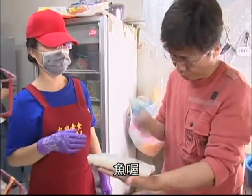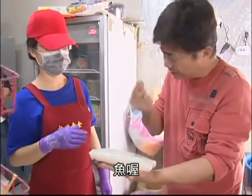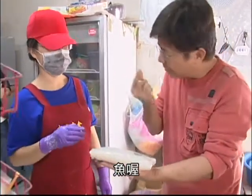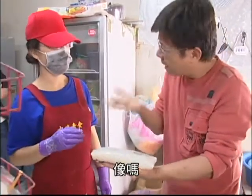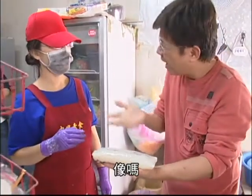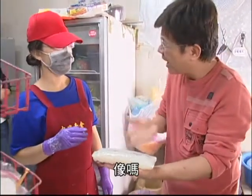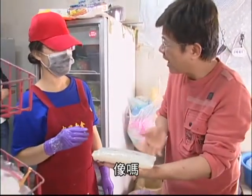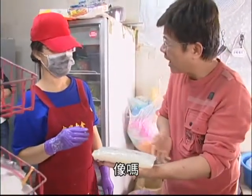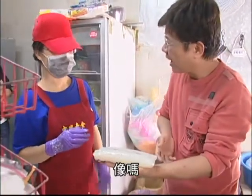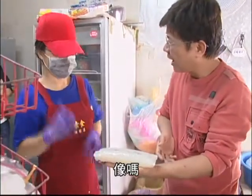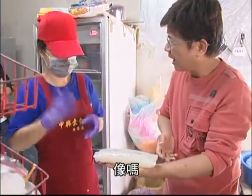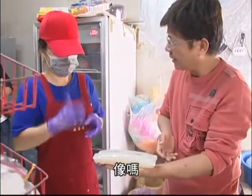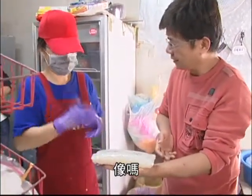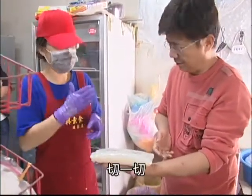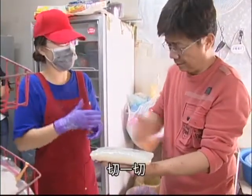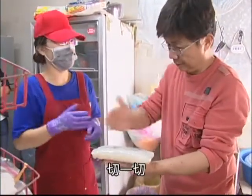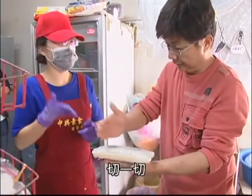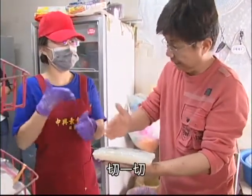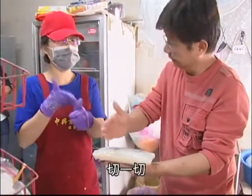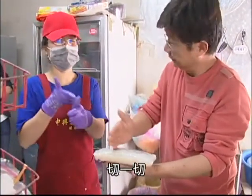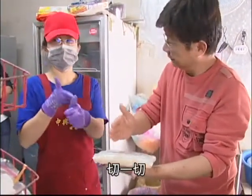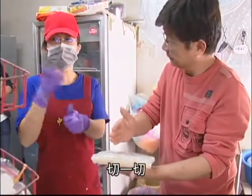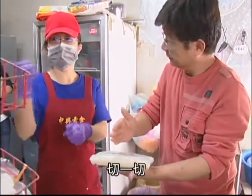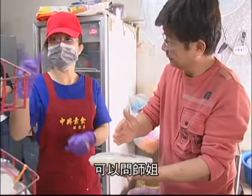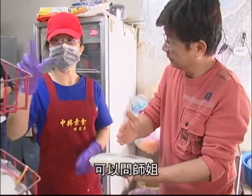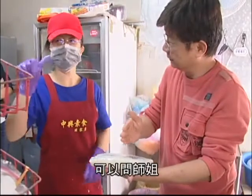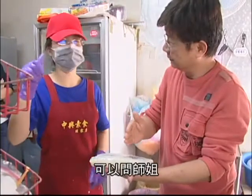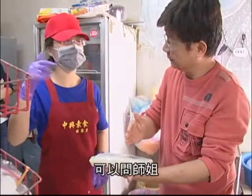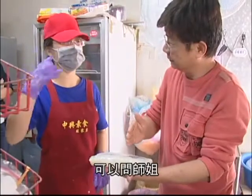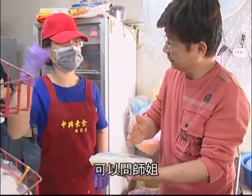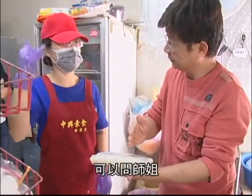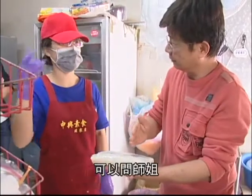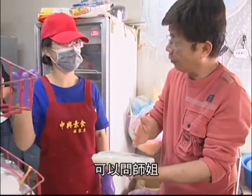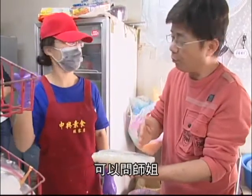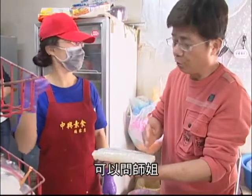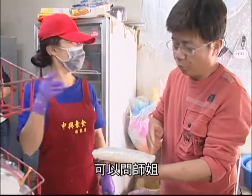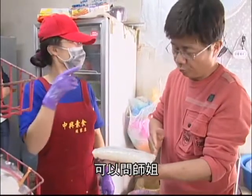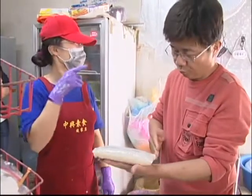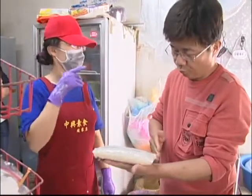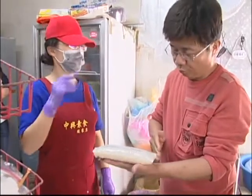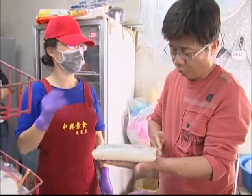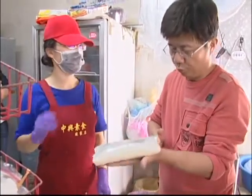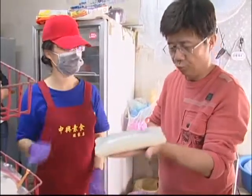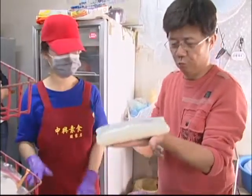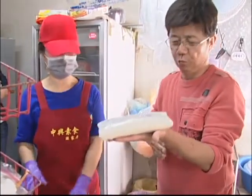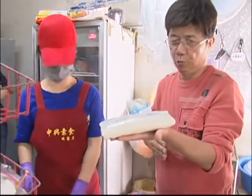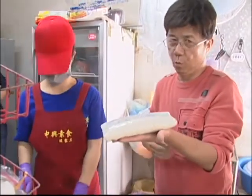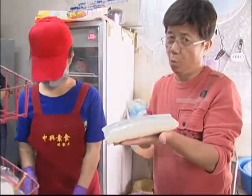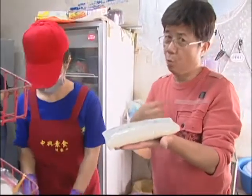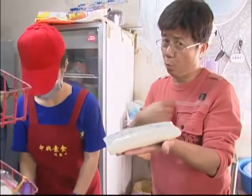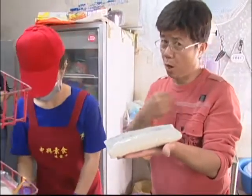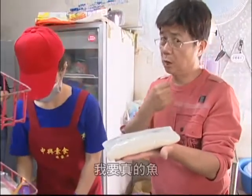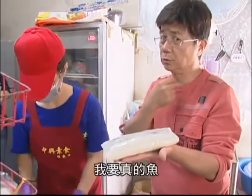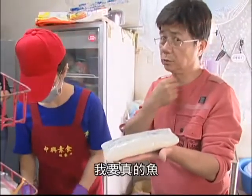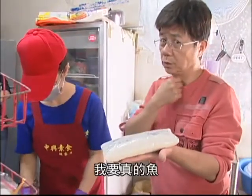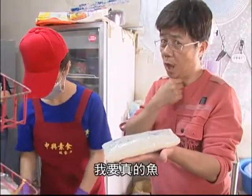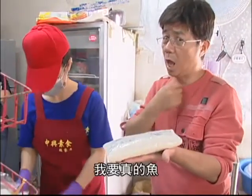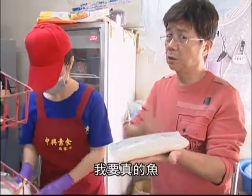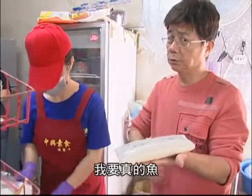哎、欸，像吗？ 嗯，切一切，可以问师姐。 哦。哎、欸，我要真的